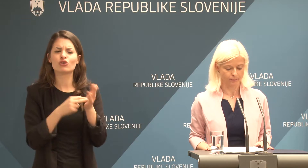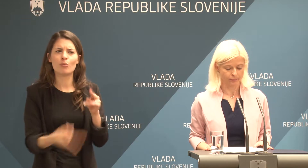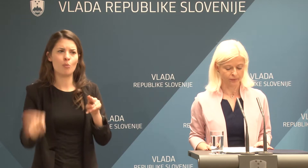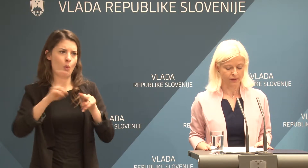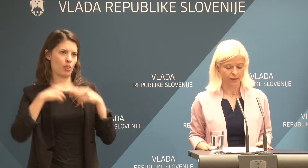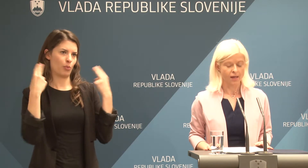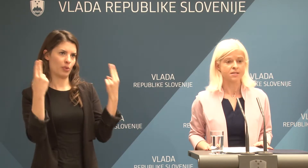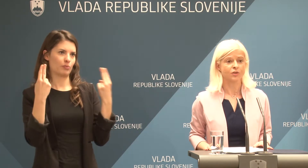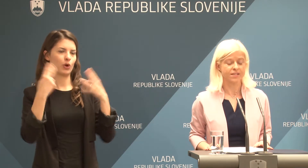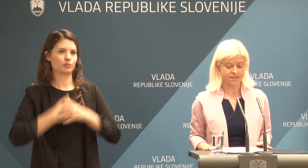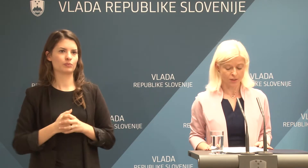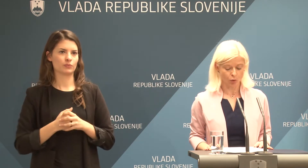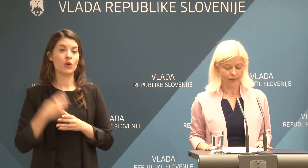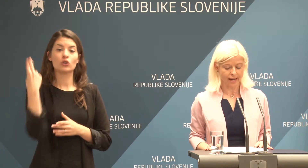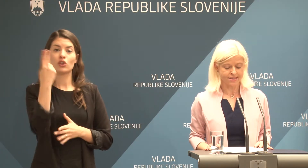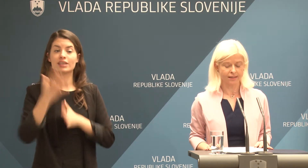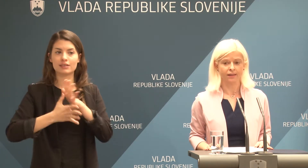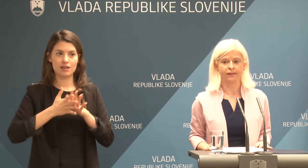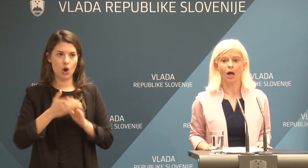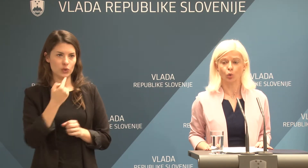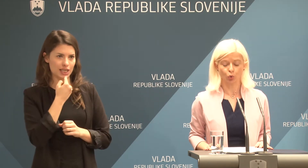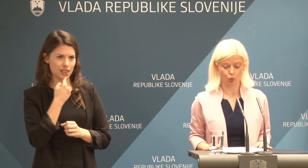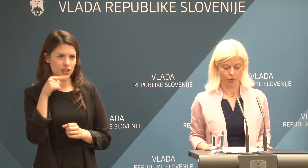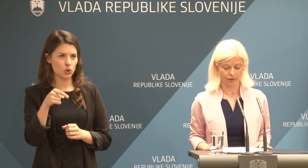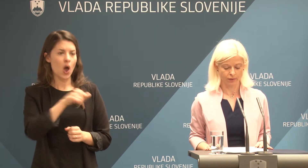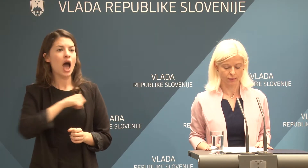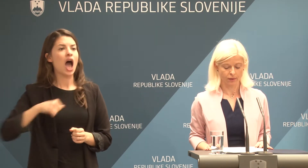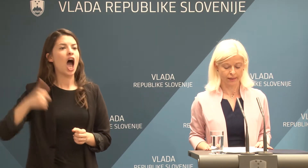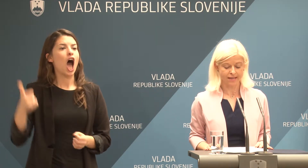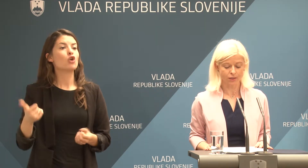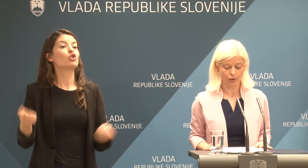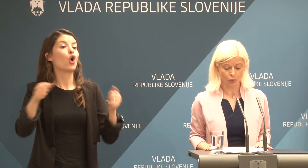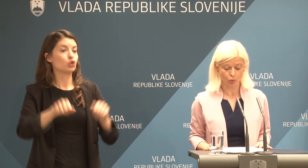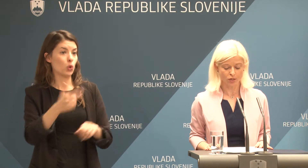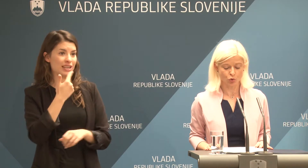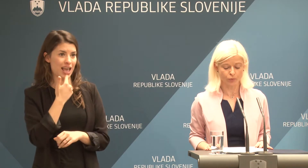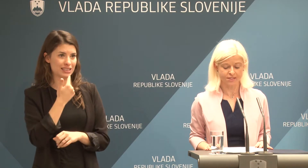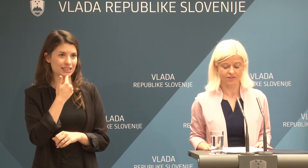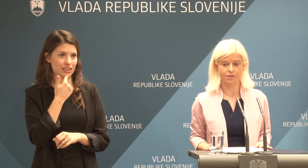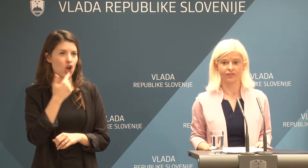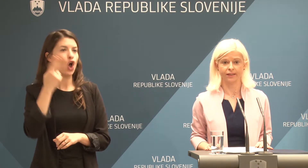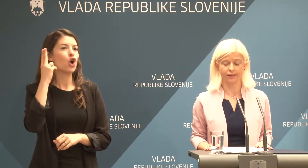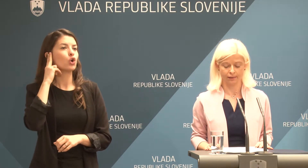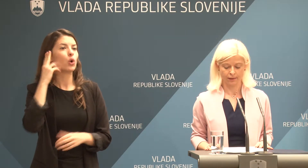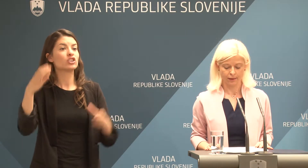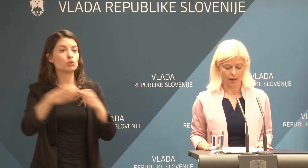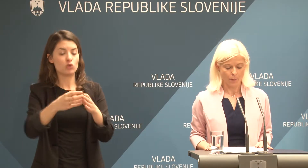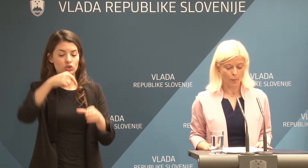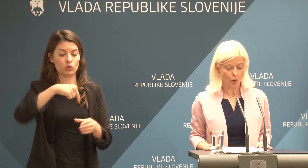pomembna. Slovenski znakovni jezik je avtohton, jezik gluhe skupnosti v